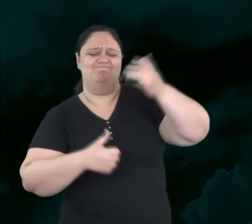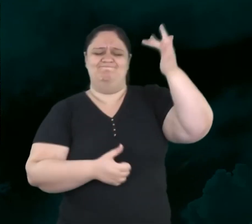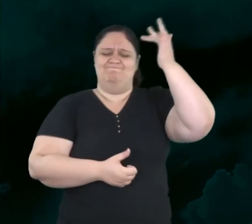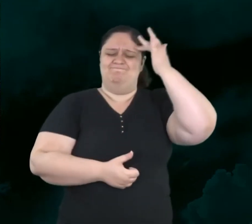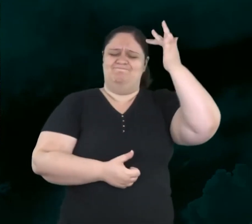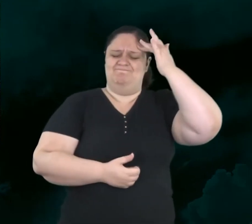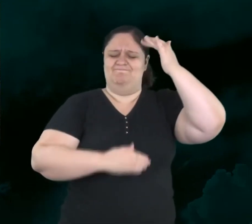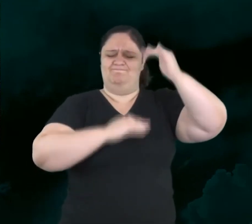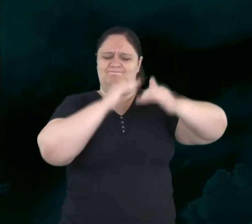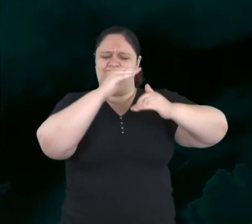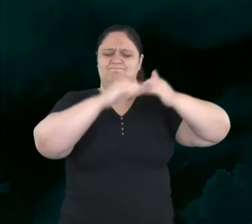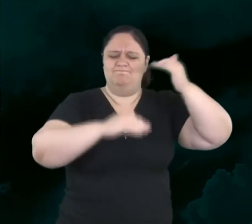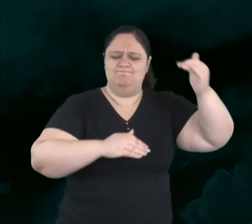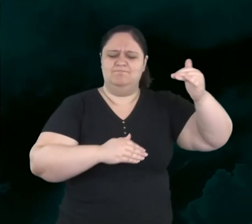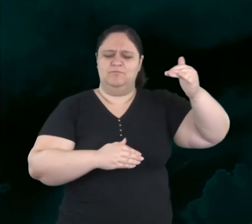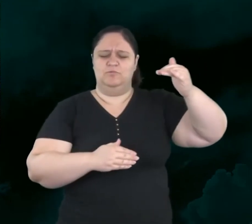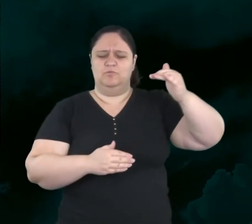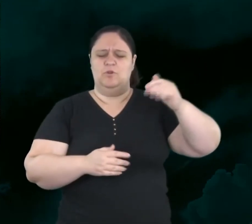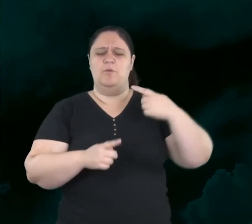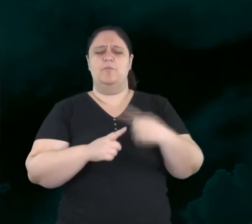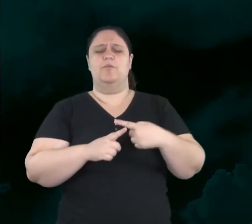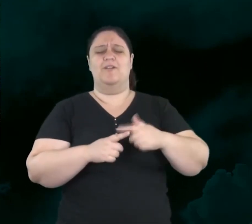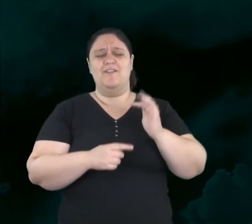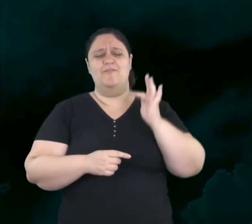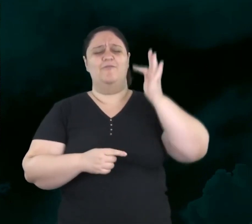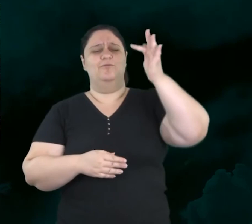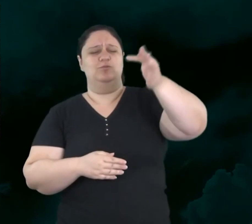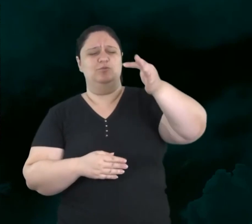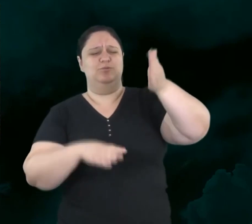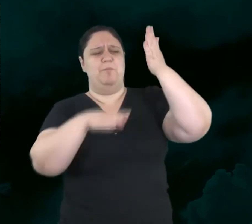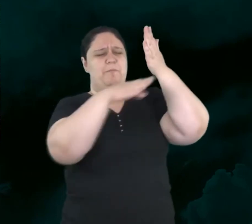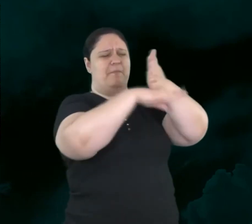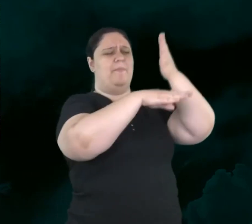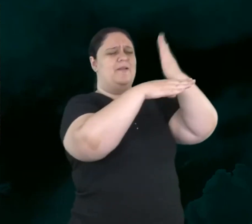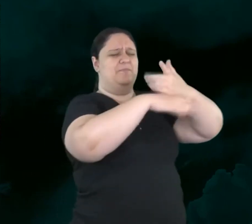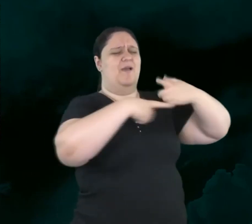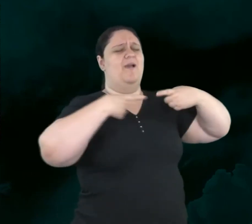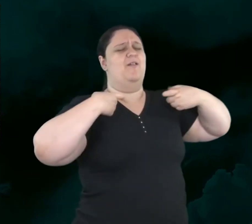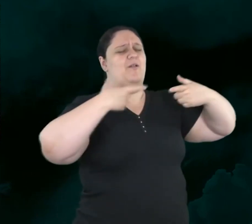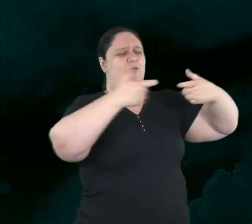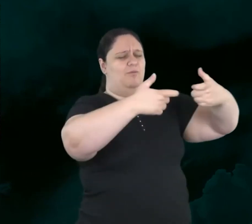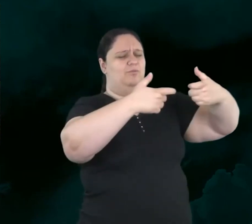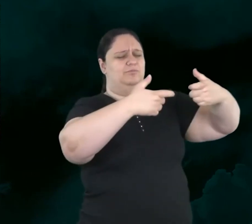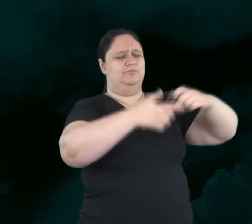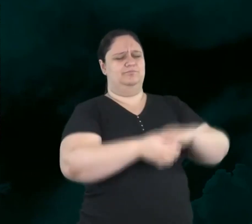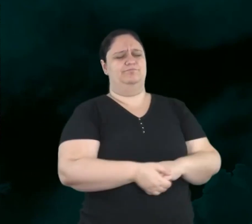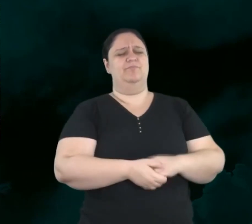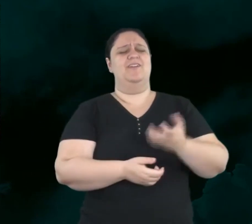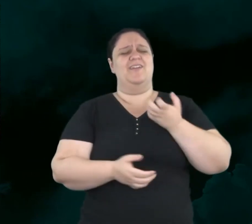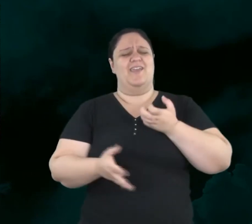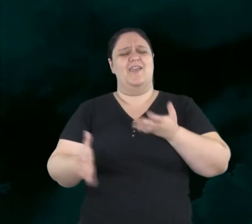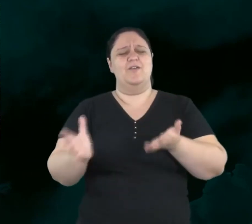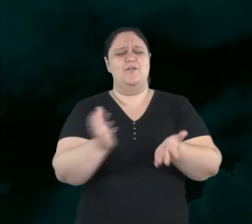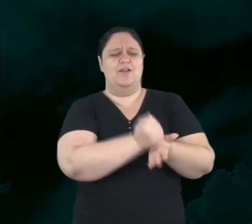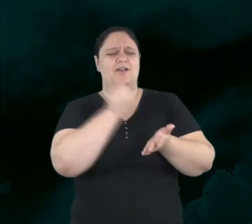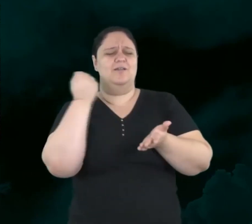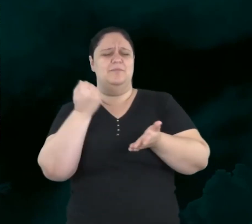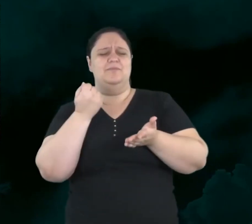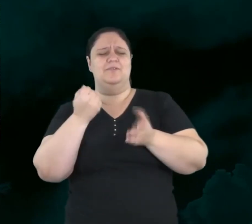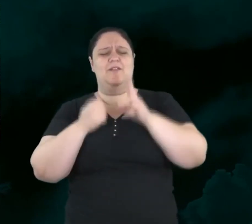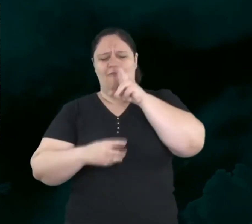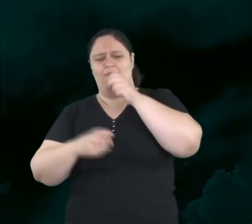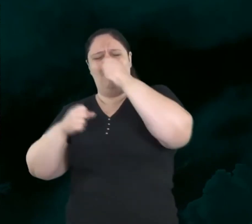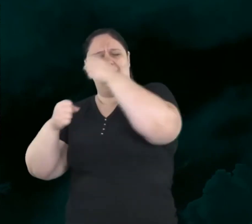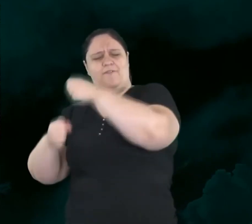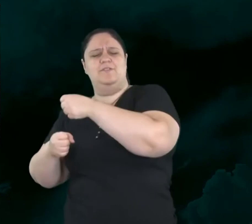crescimento, para naquele dia, Senhor, lutar contigo até a batalha final. Nós queremos ser arrebatados com o filho varão.